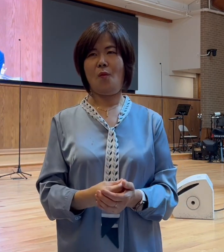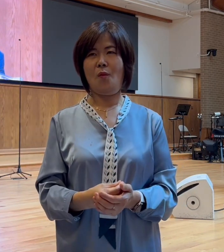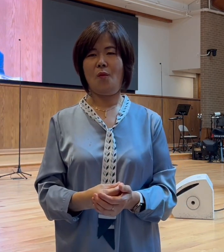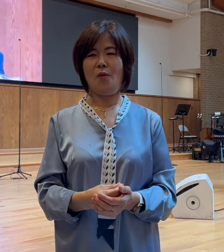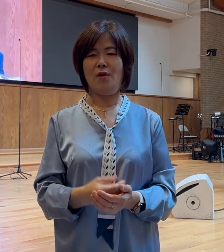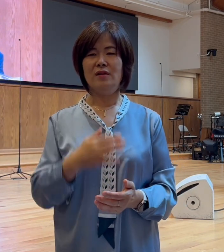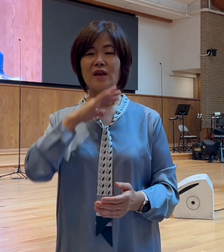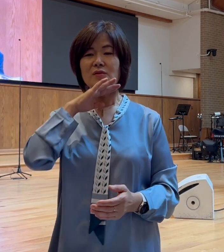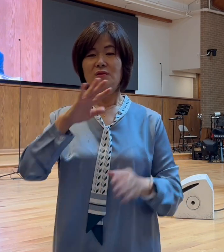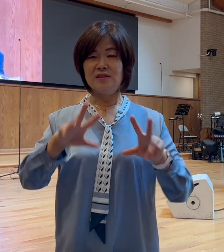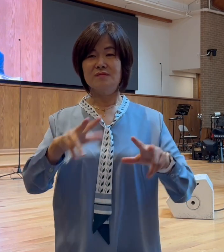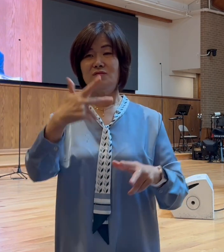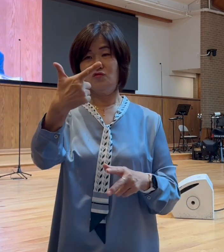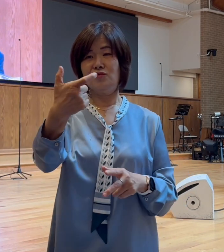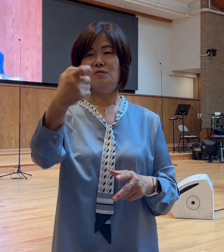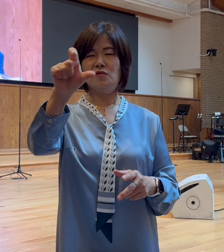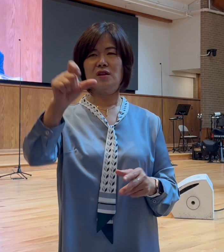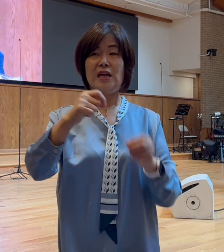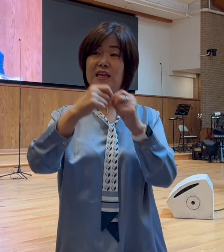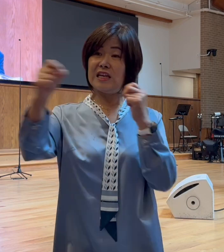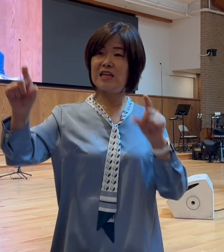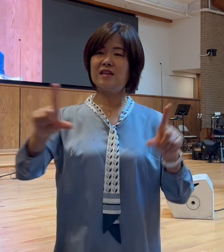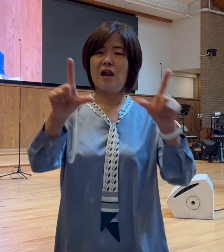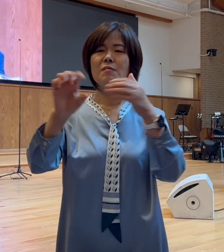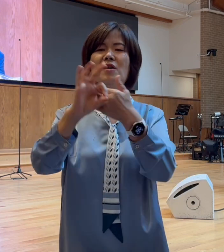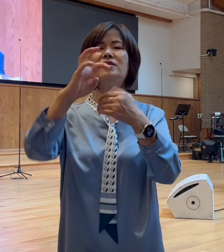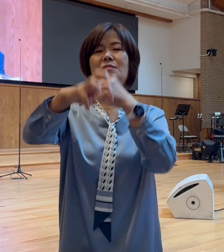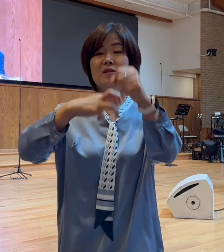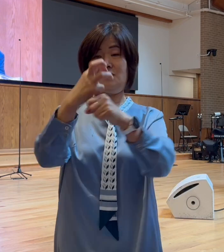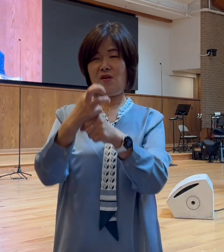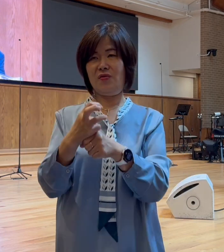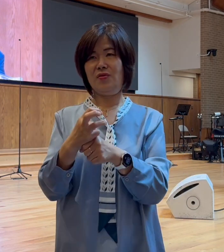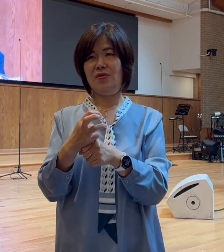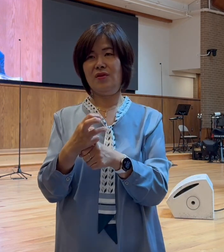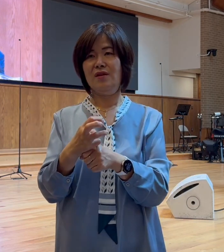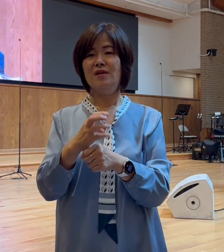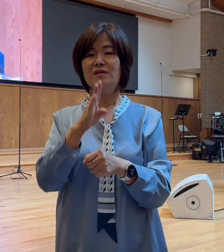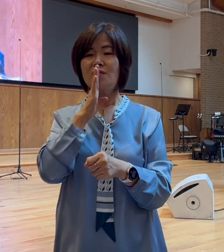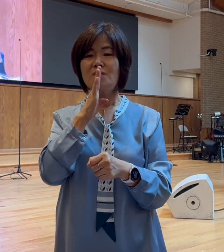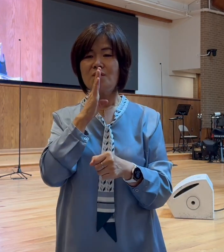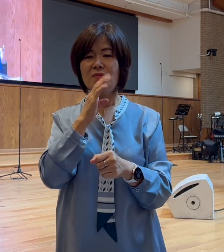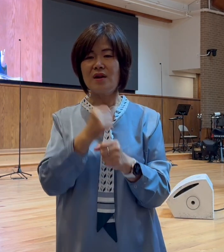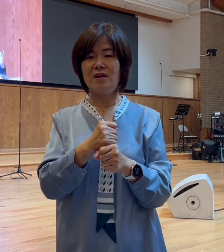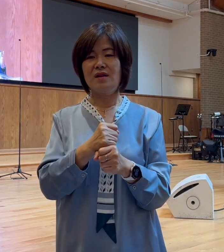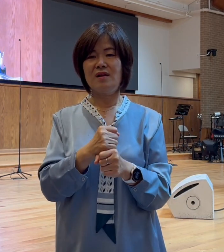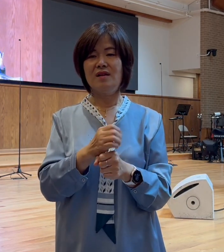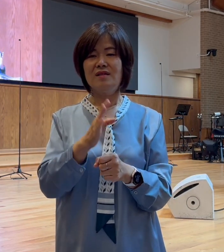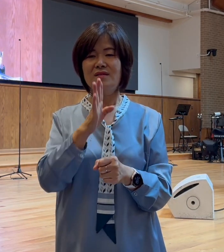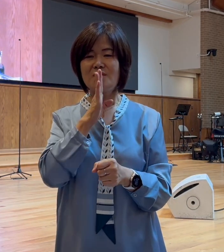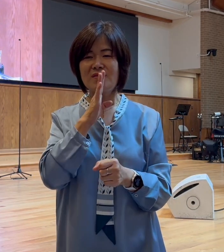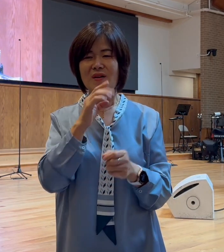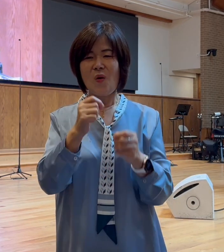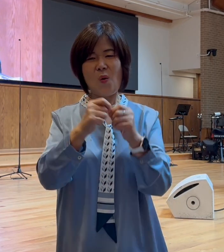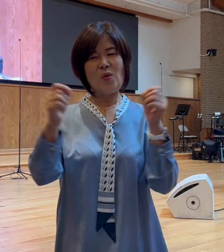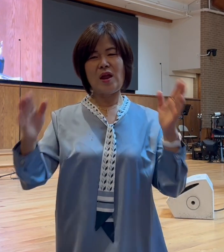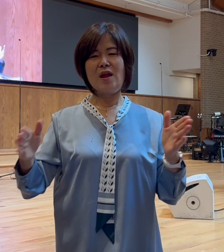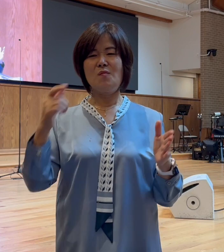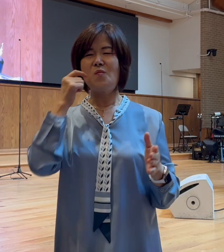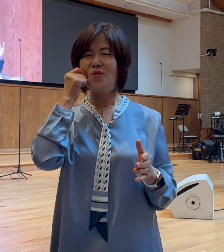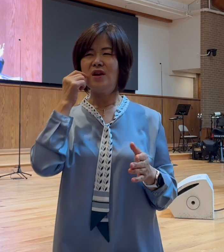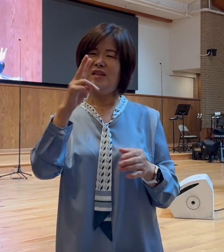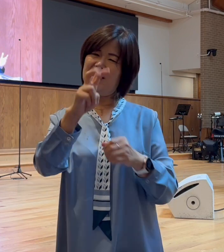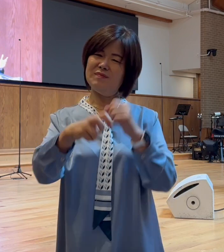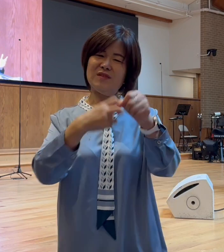저도 65세, 길게 살면은 30년, 약간 통통하기 때문에 그렇게 오래 못 살 것 같아요. 한 20년